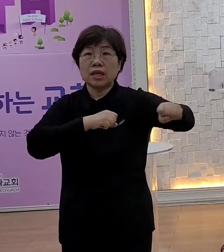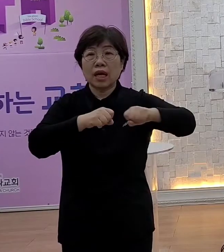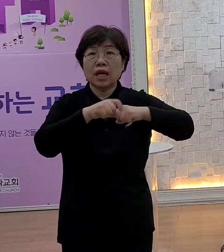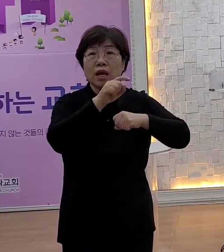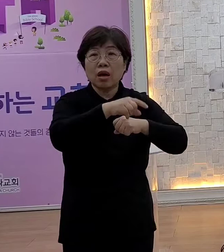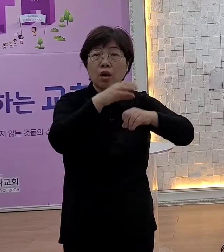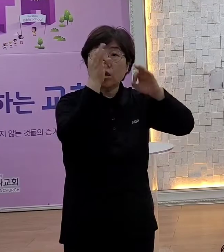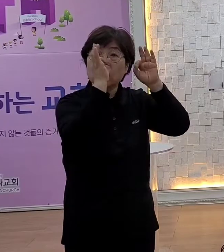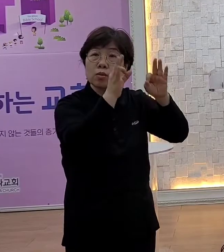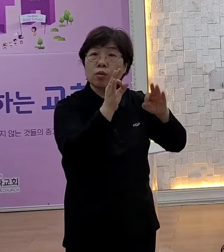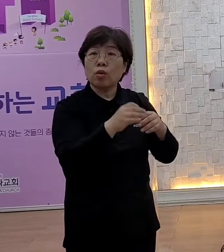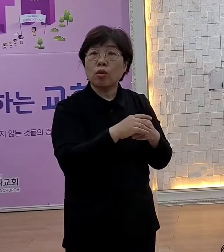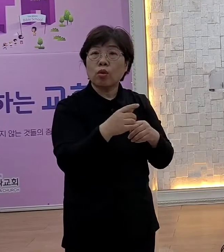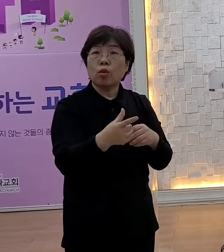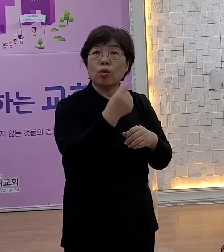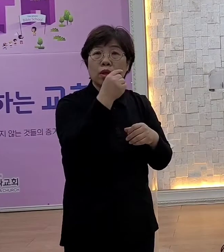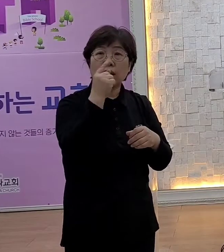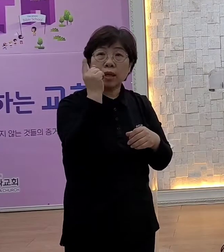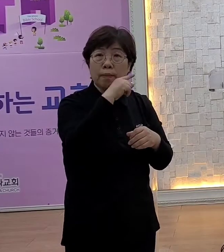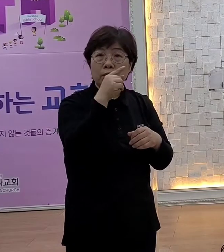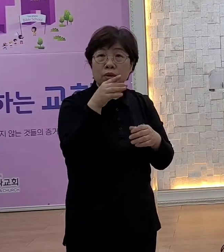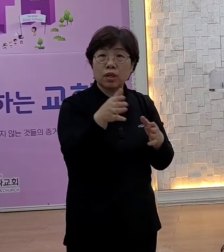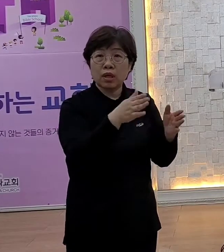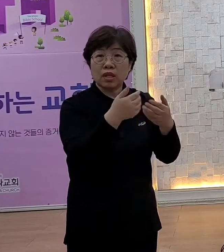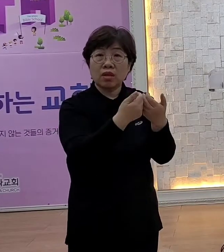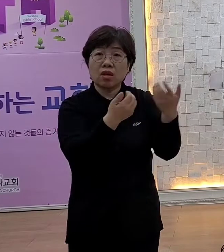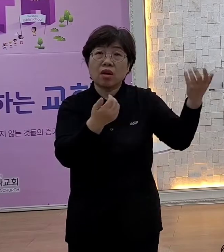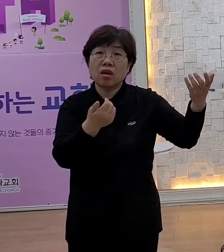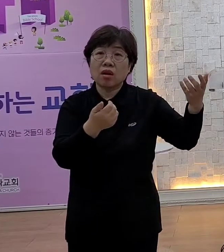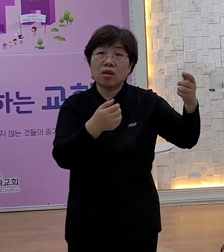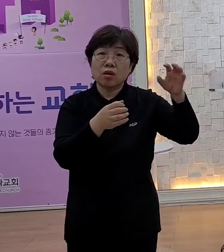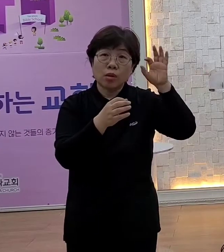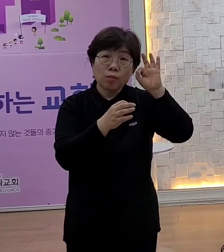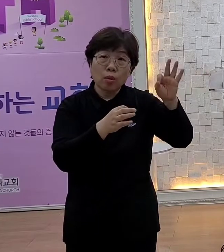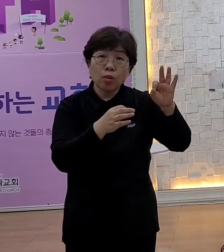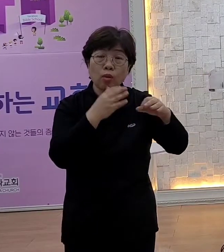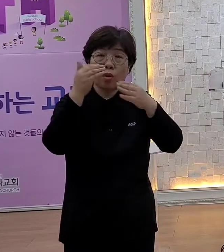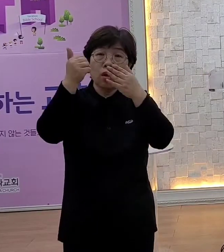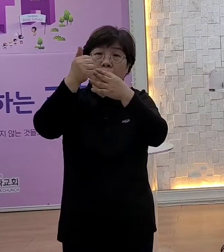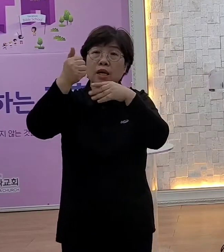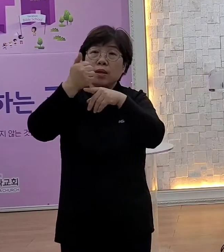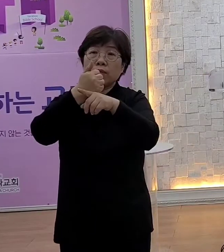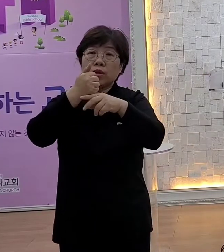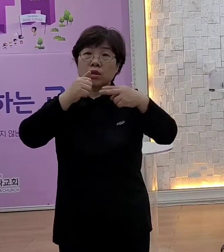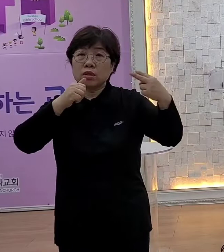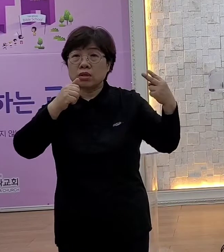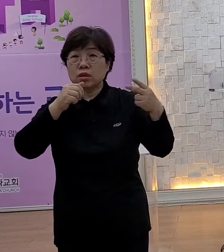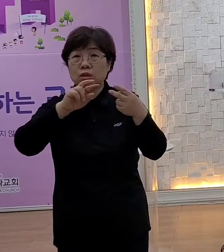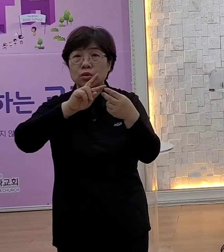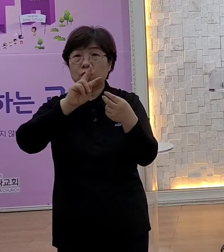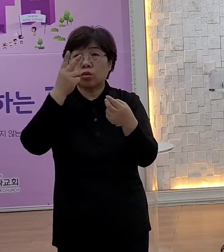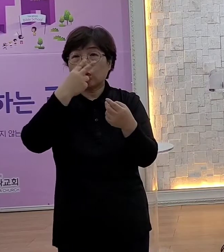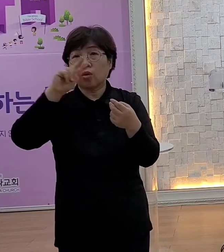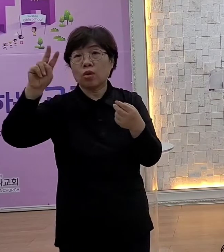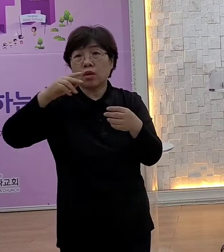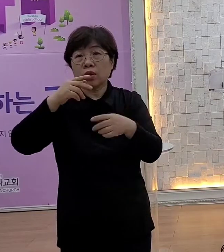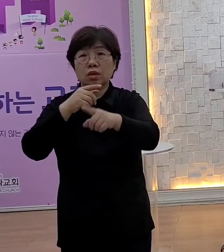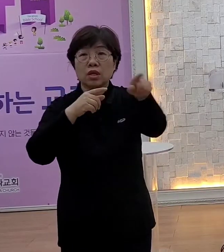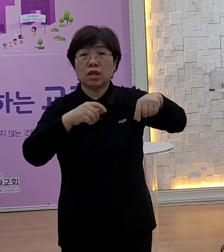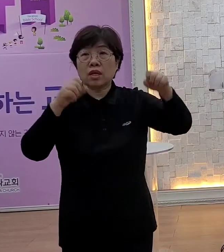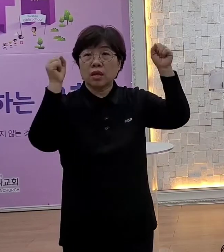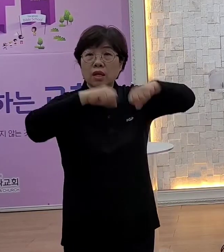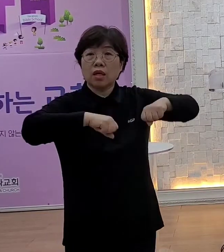하나님이 그들이 행한 것 곧 그 악한 길에서 돌이켜 떠난 것을 보시고 하나님이 뜻을